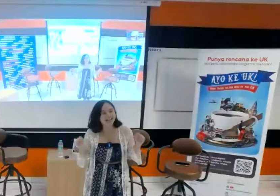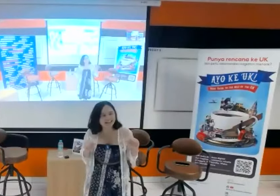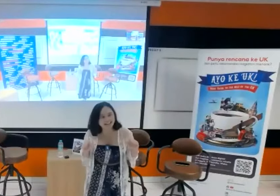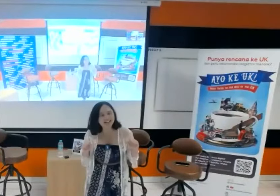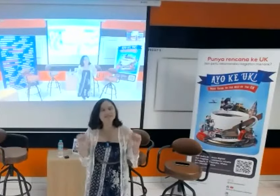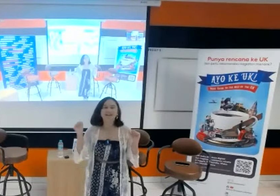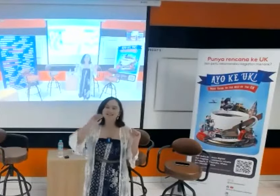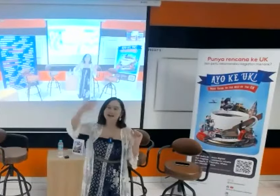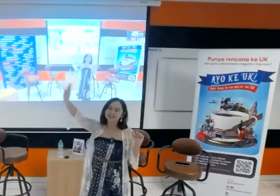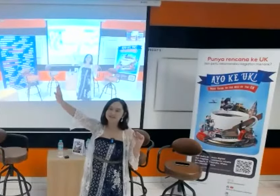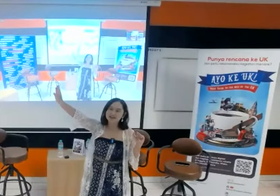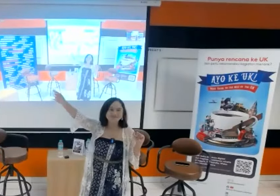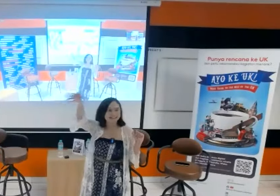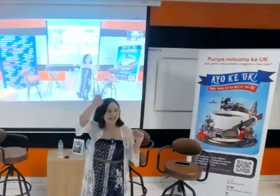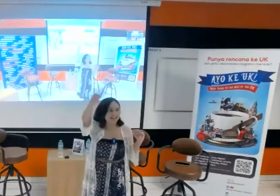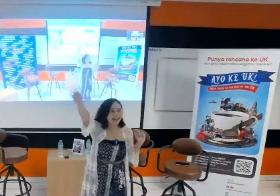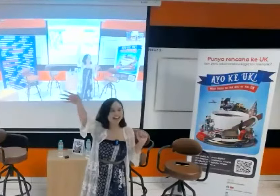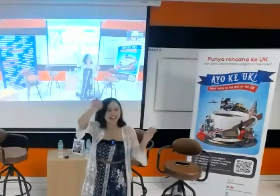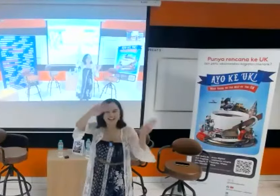bagi-bagi